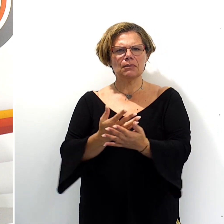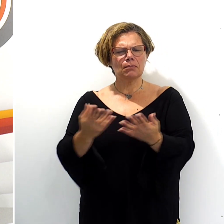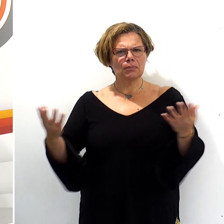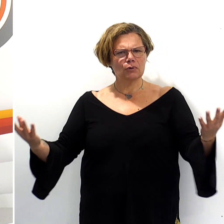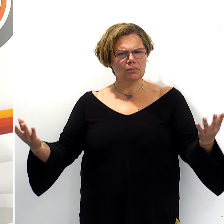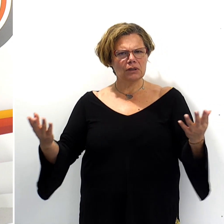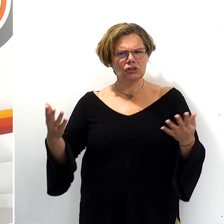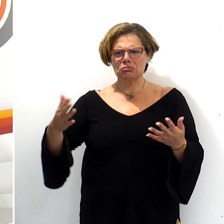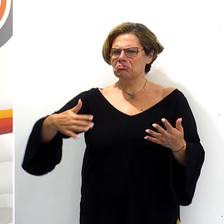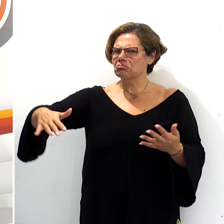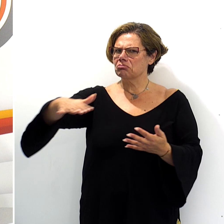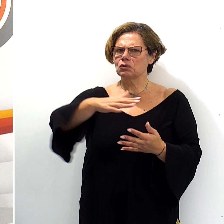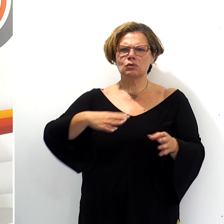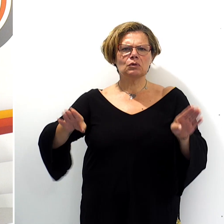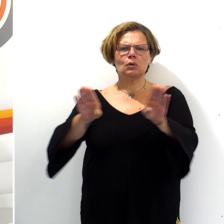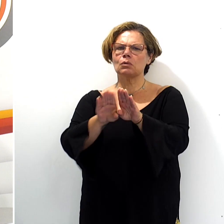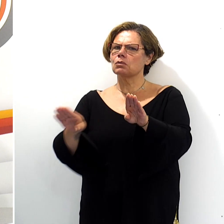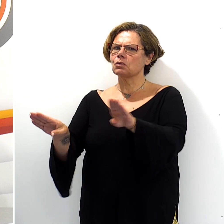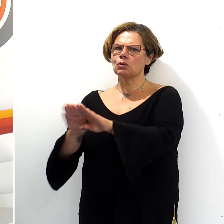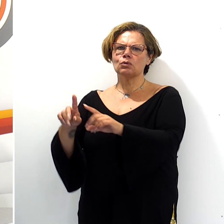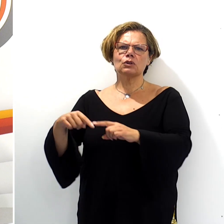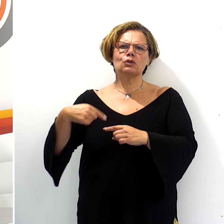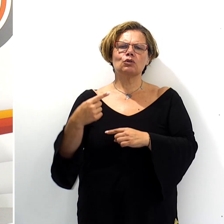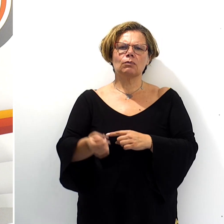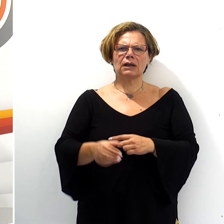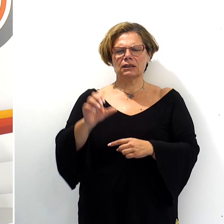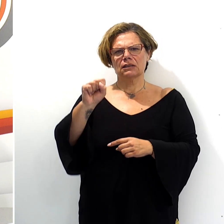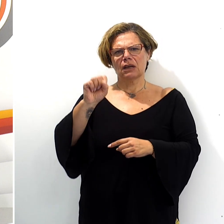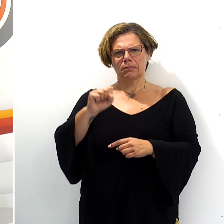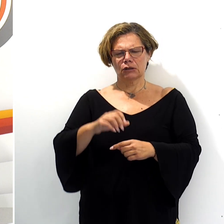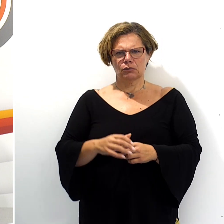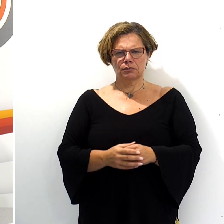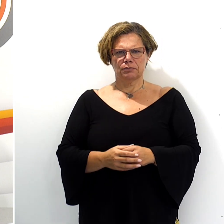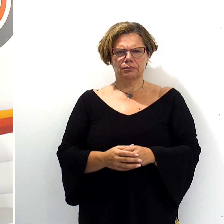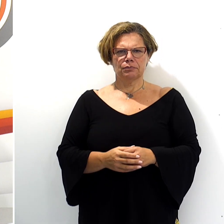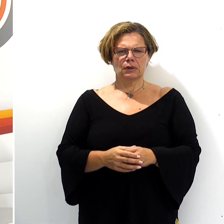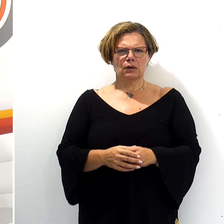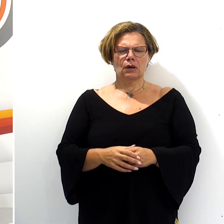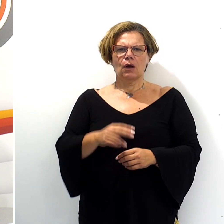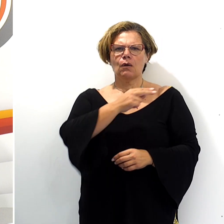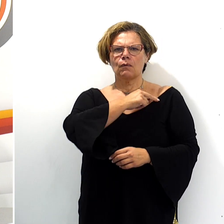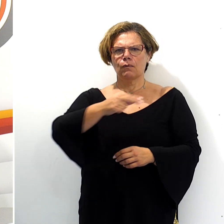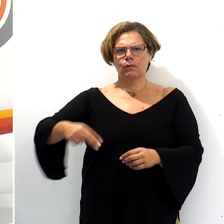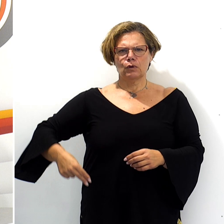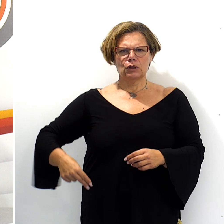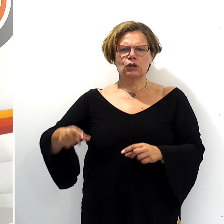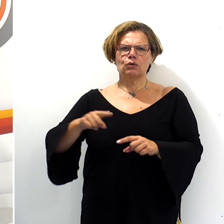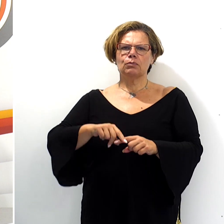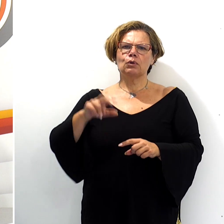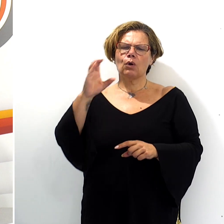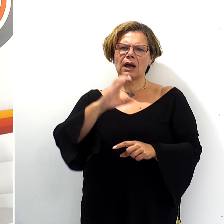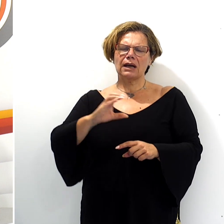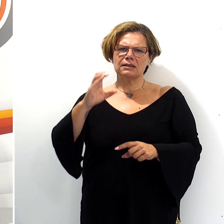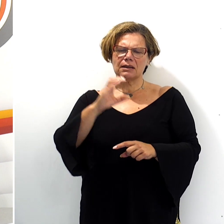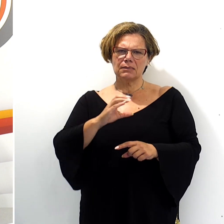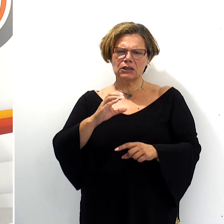l'isola nella giornata di domani sabato a Forio e Casamicciola chiusi anche